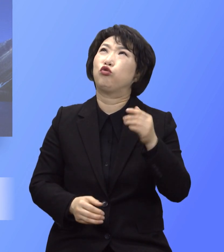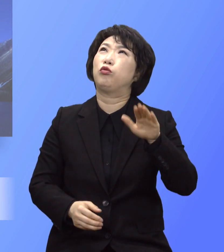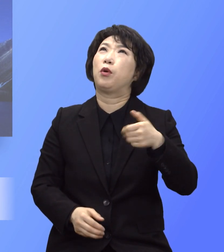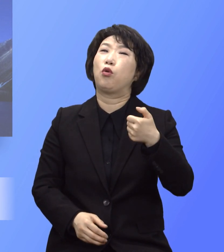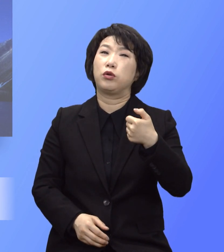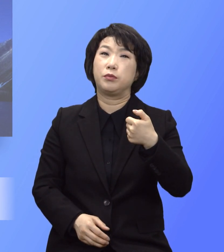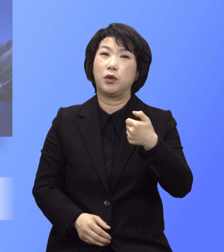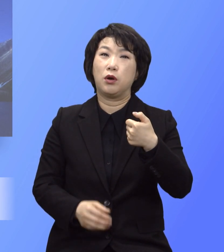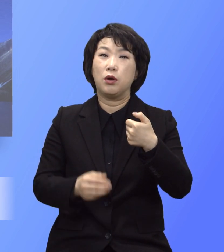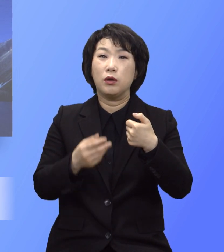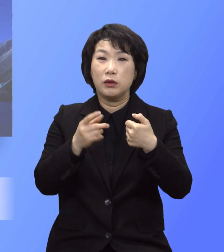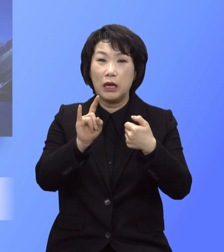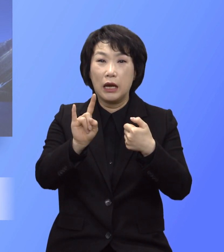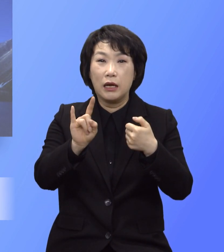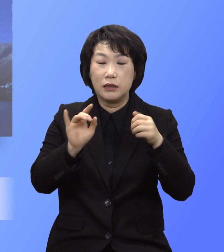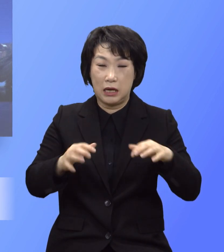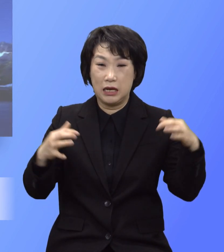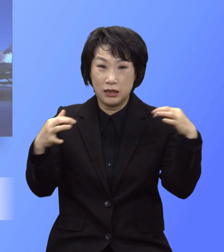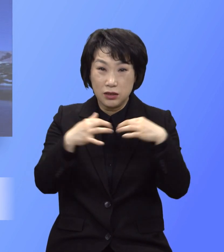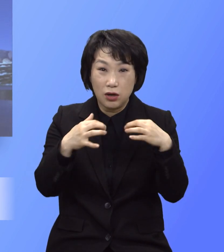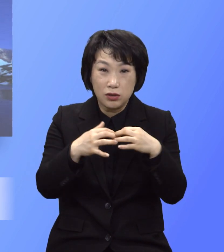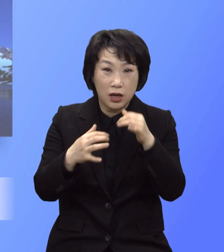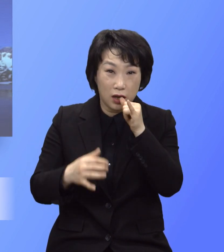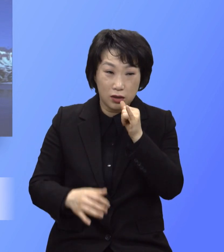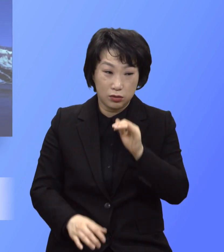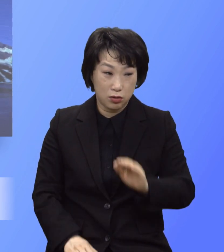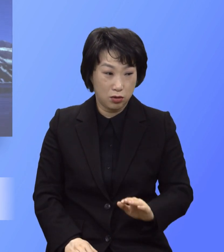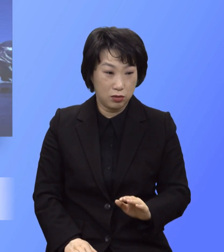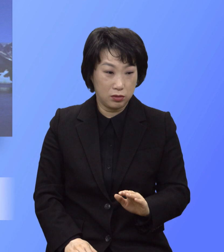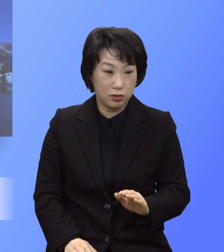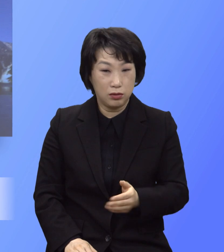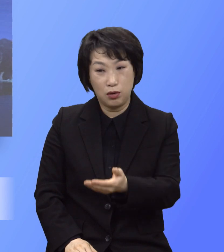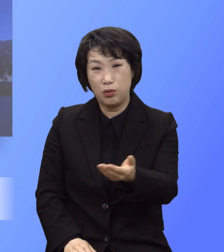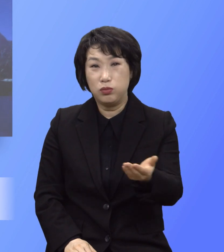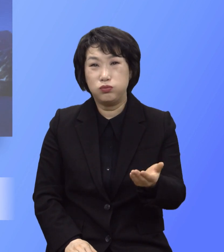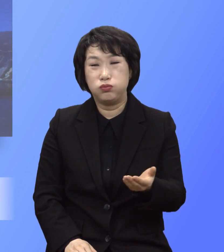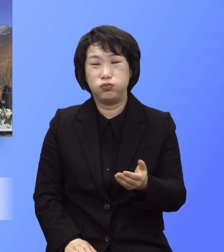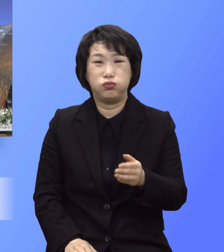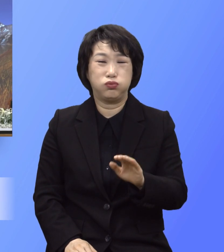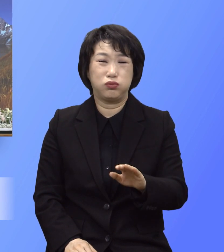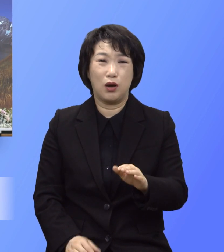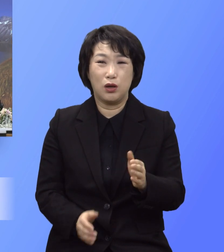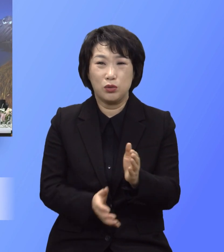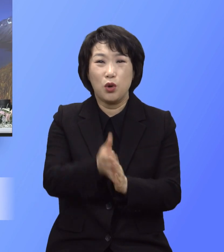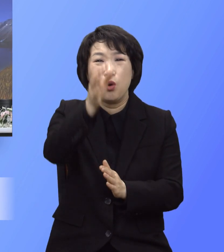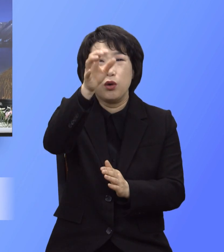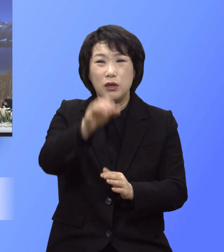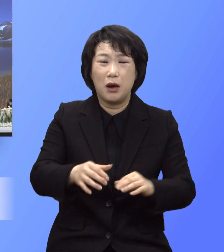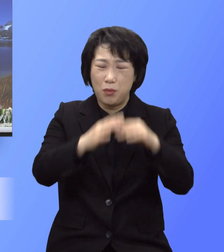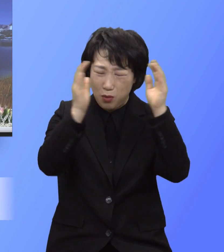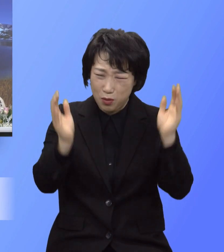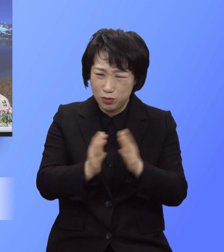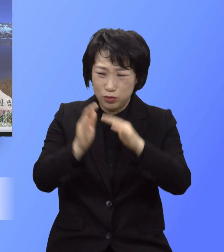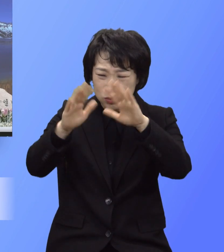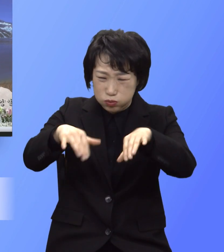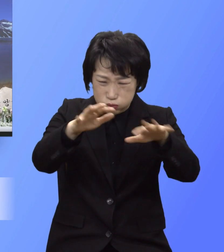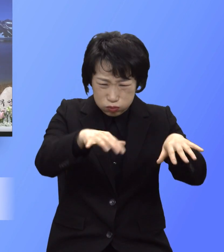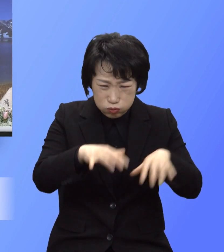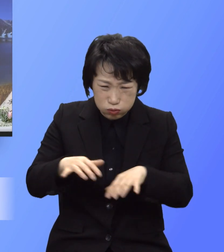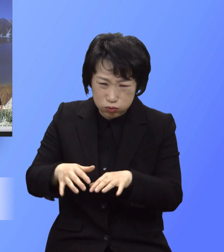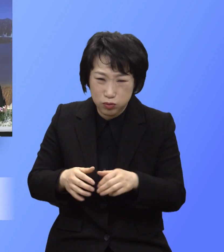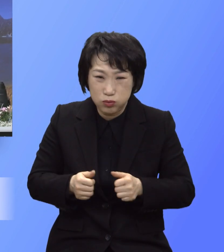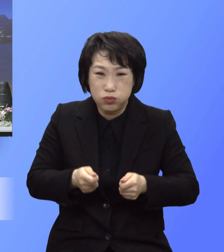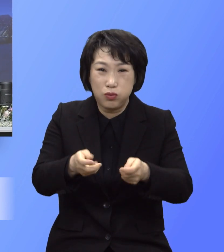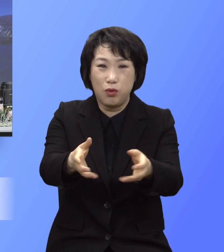1950년대 일어나는 전쟁을 통해서 아주 도시가 폐허되고 쑥대밭이